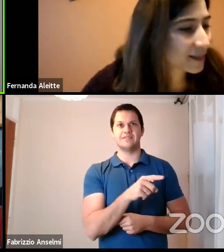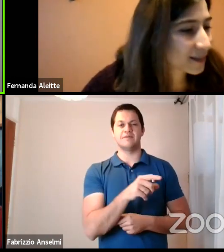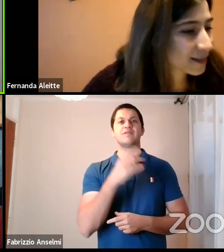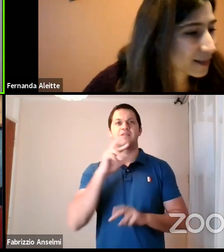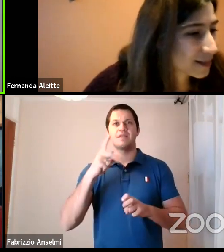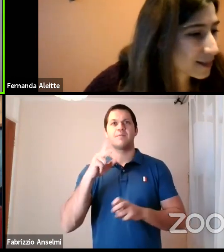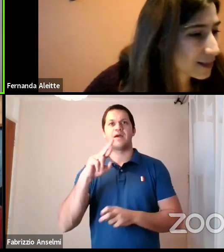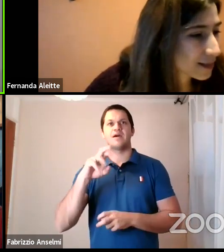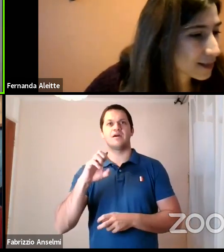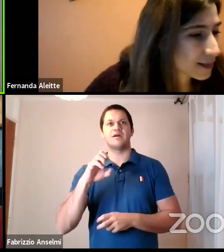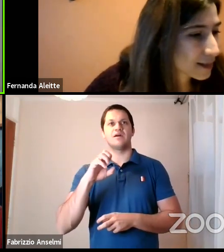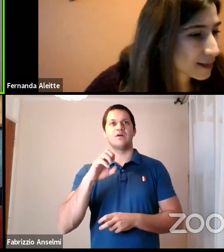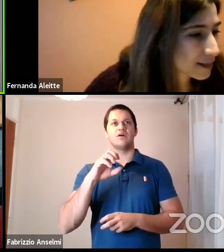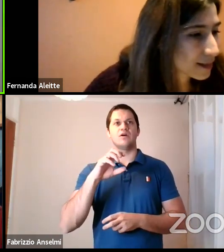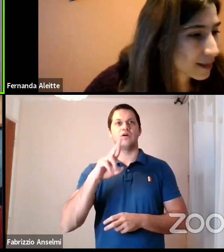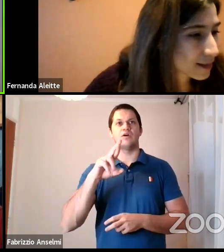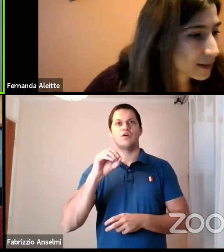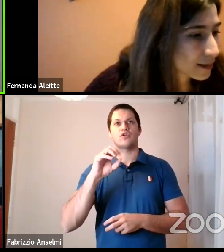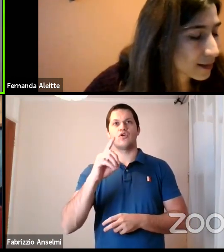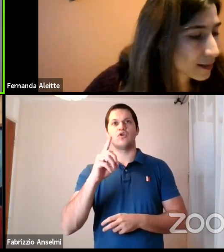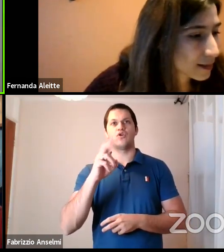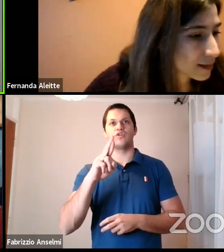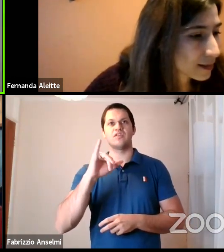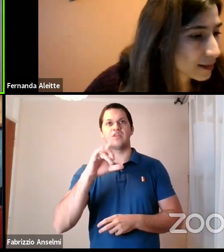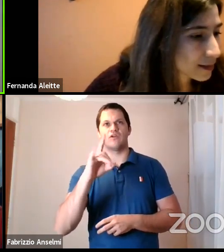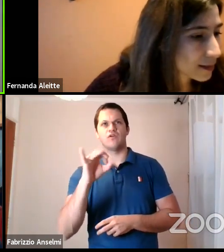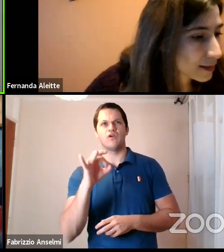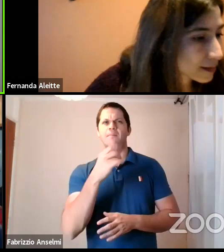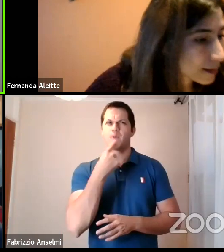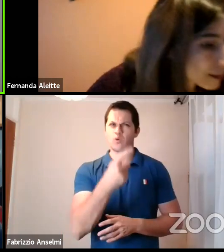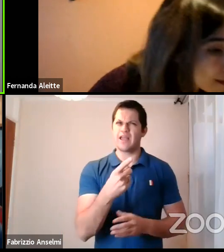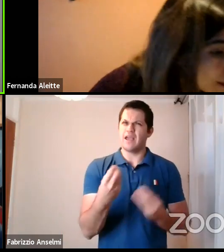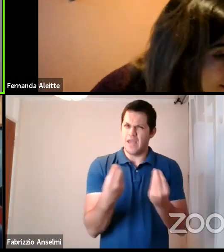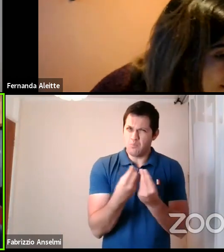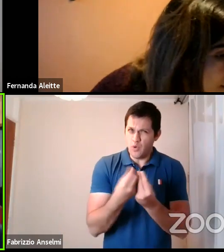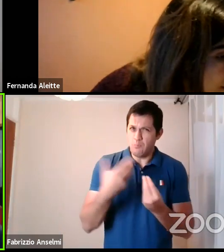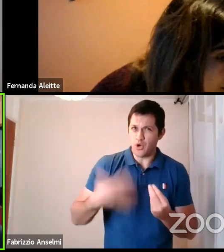entre kinesioterapia y kinesiología, Rodrigo?